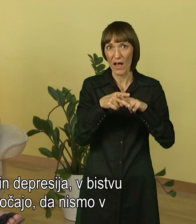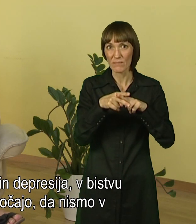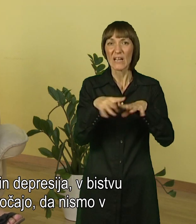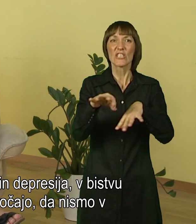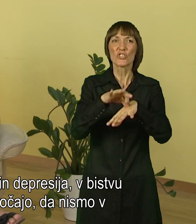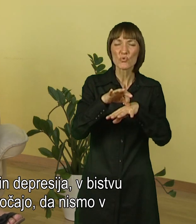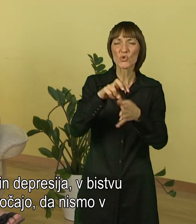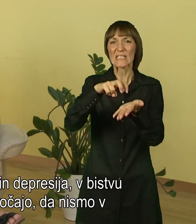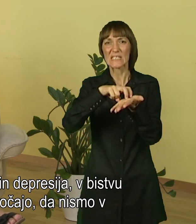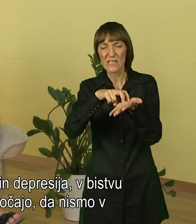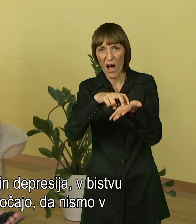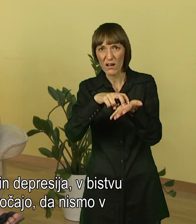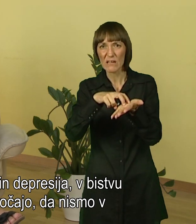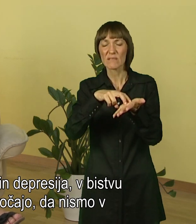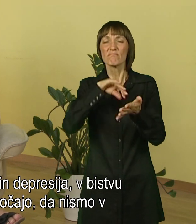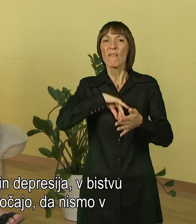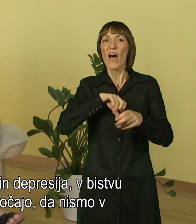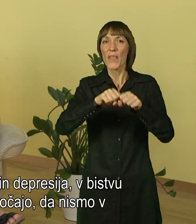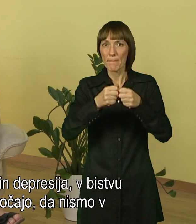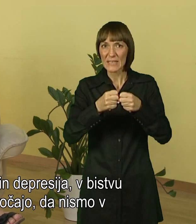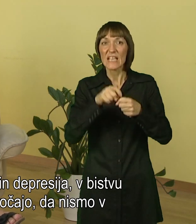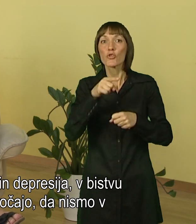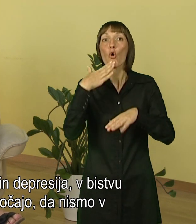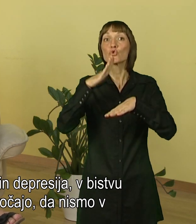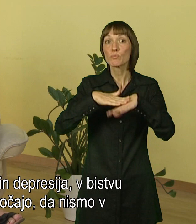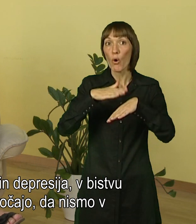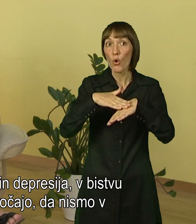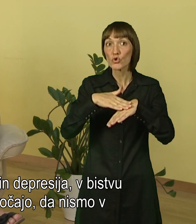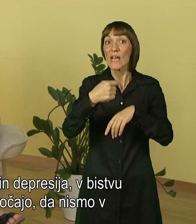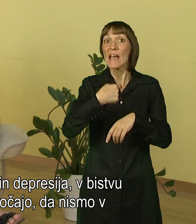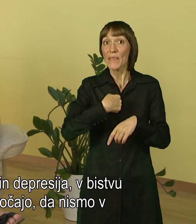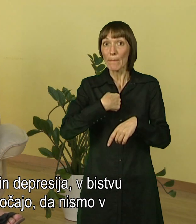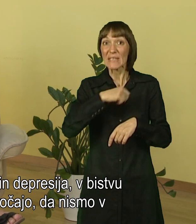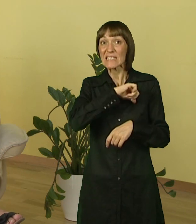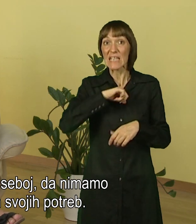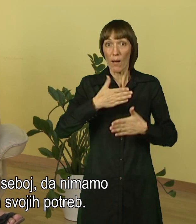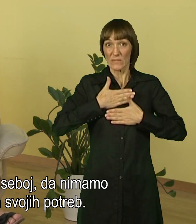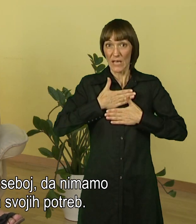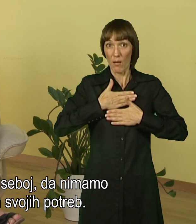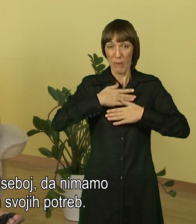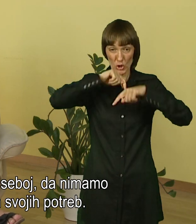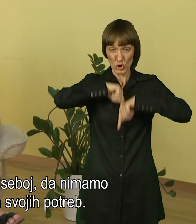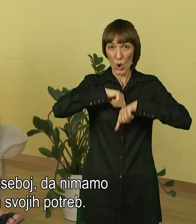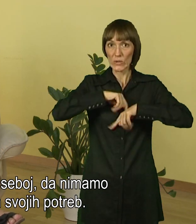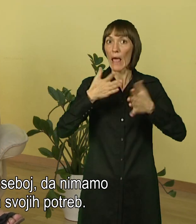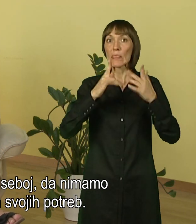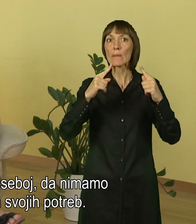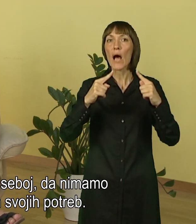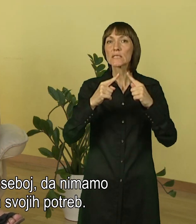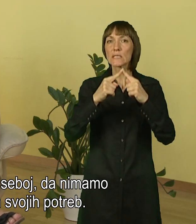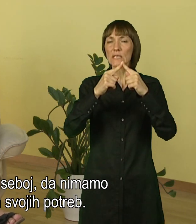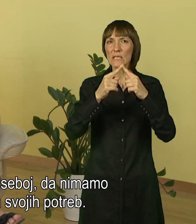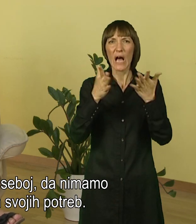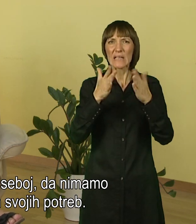vse te motnje, anksiozne motnje in depresija, v bistvu nas samo sporoča, da nismo v skladu sami s sabo, da nismo v